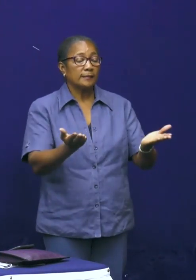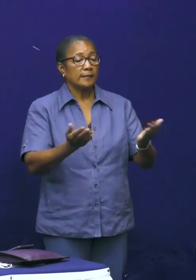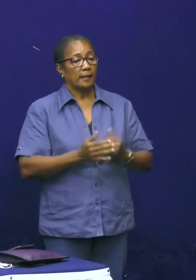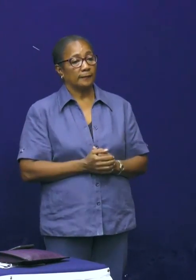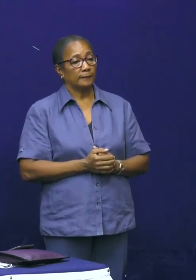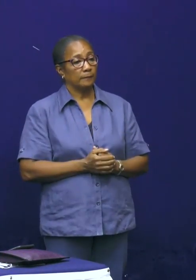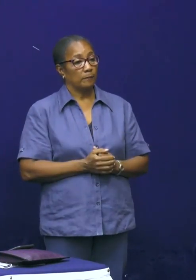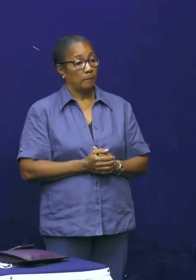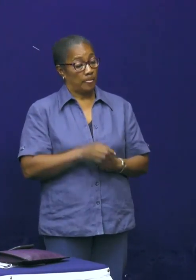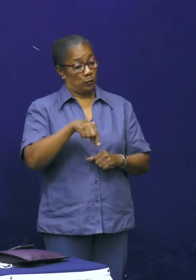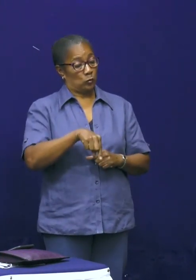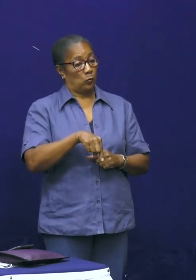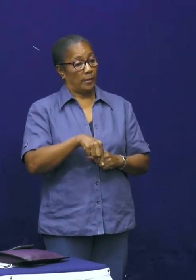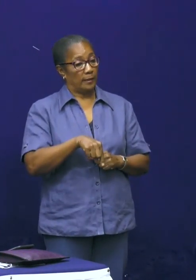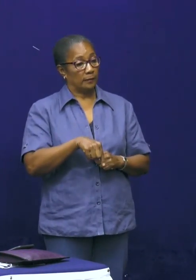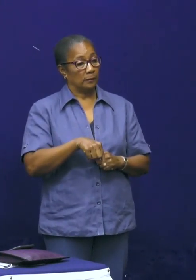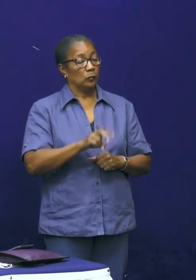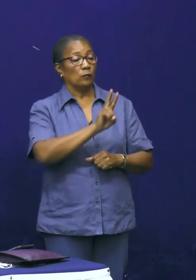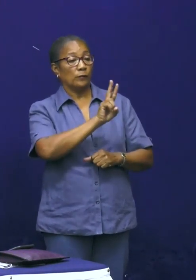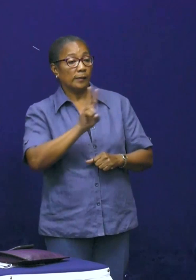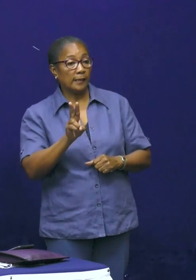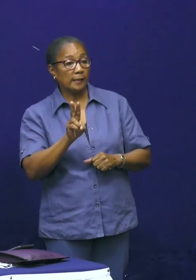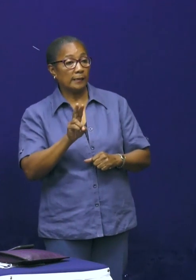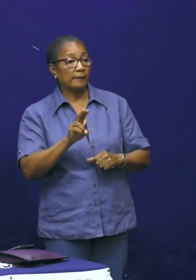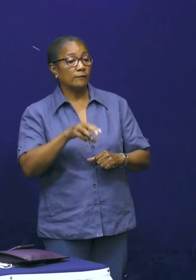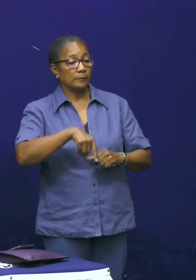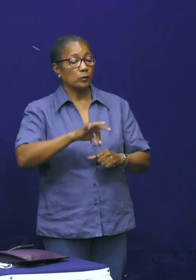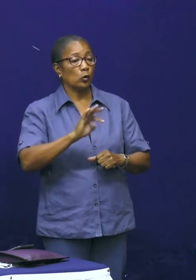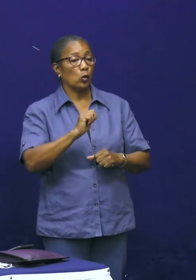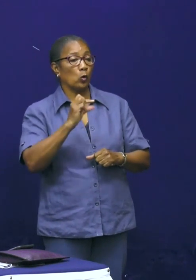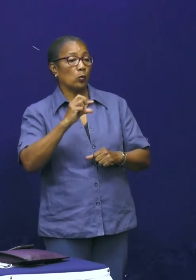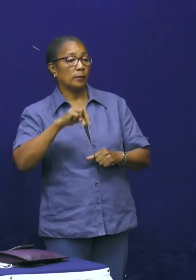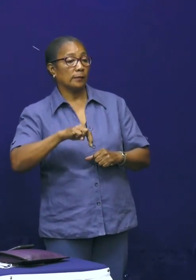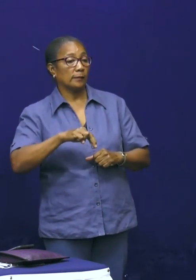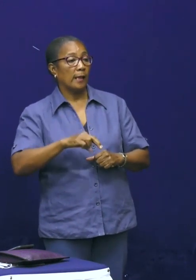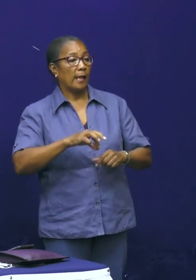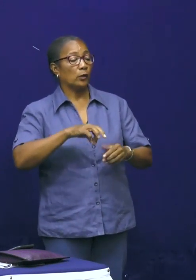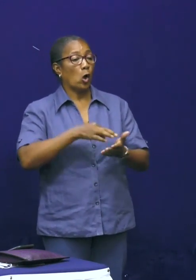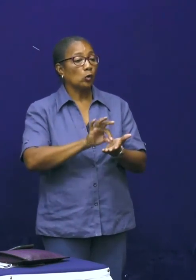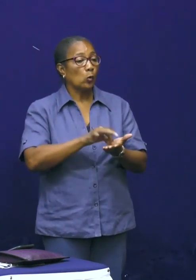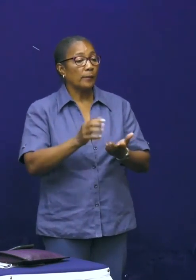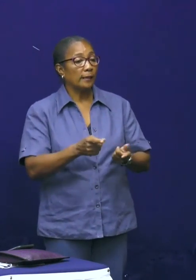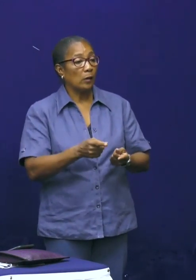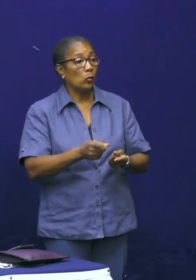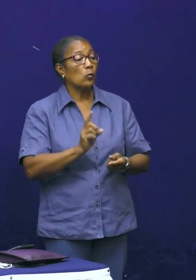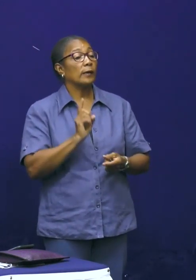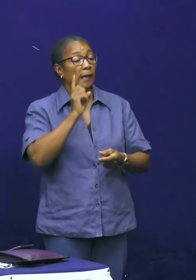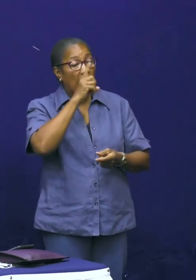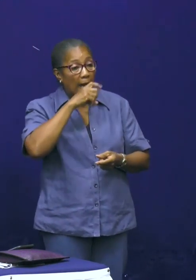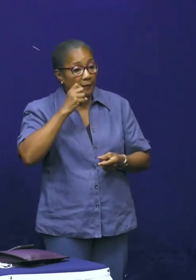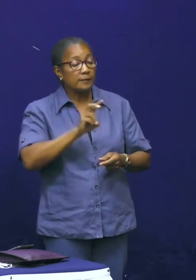Zowel de vereniging van psychologen en orthopedagogen als de